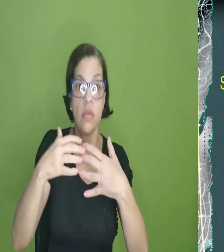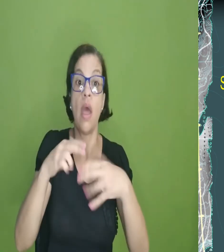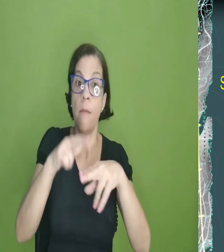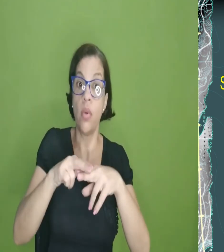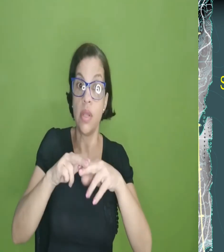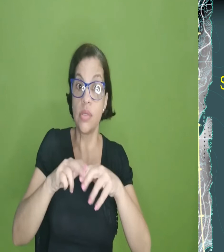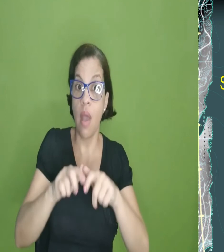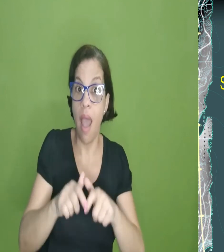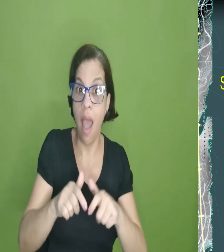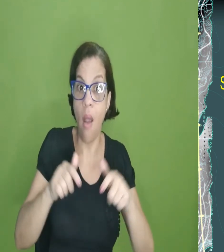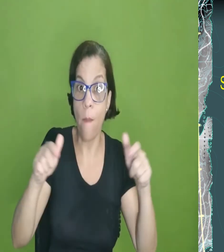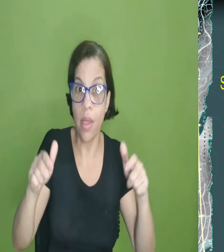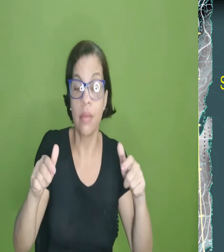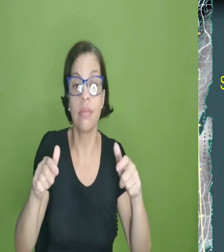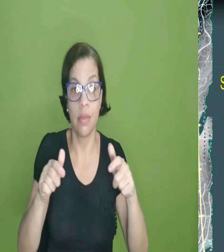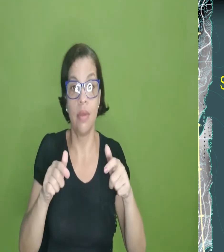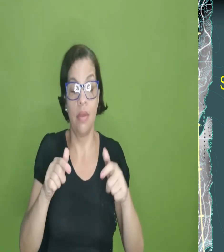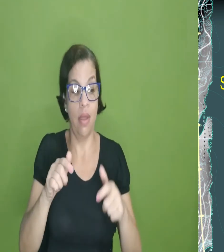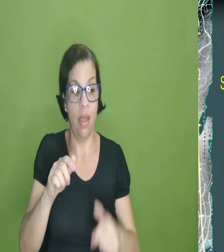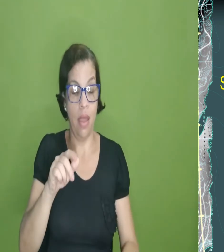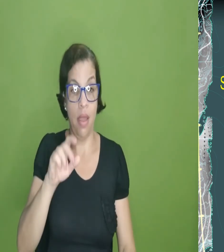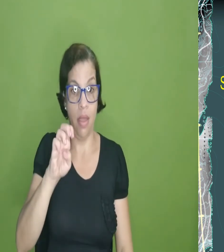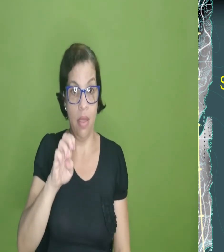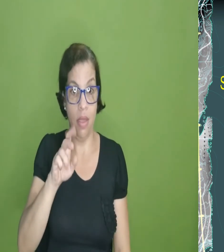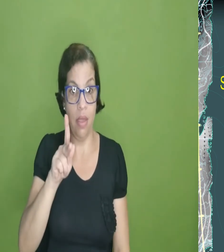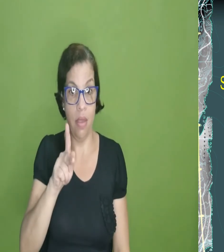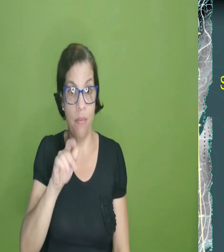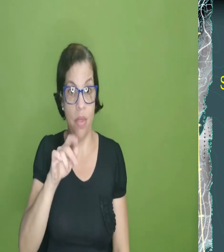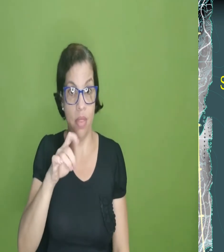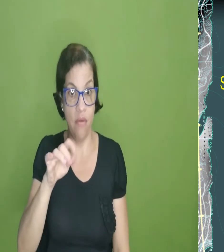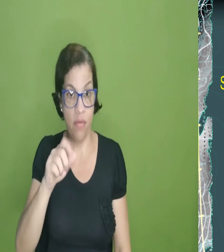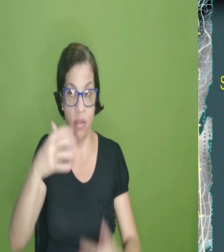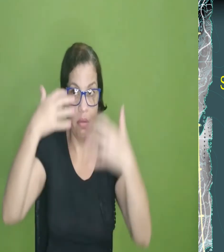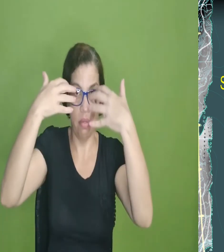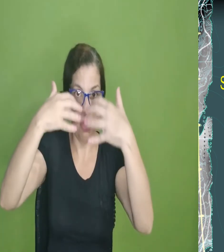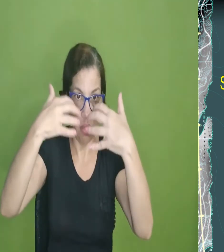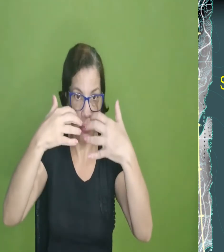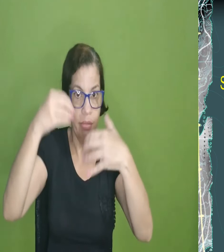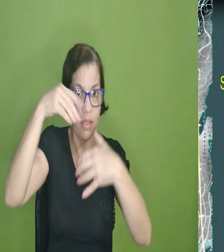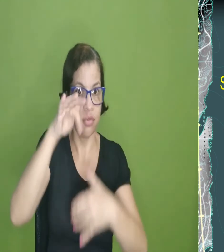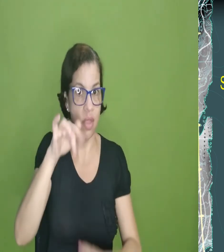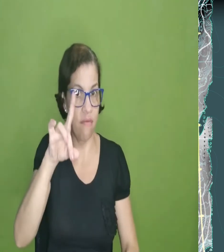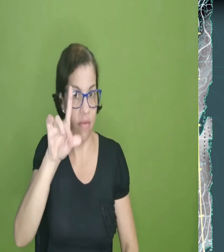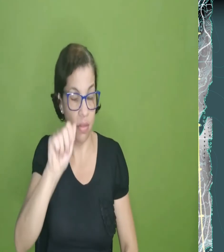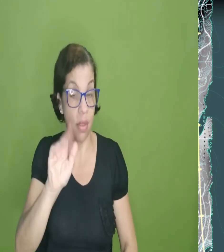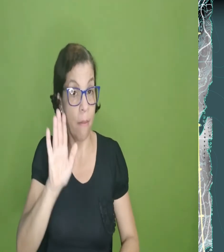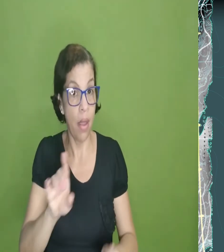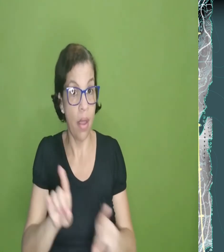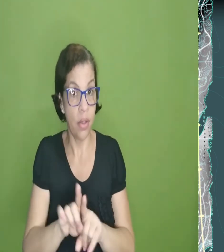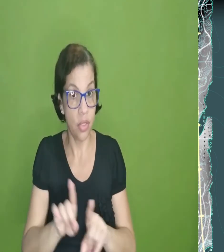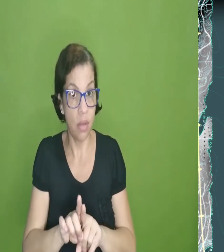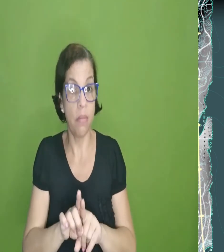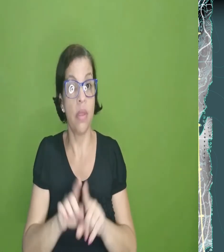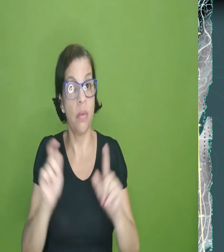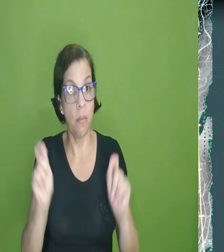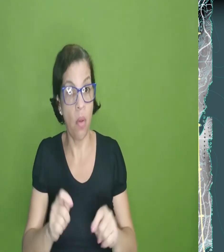por também atuarem em tecidos periféricos, podem causar algumas reações adversas.